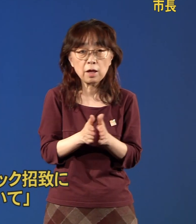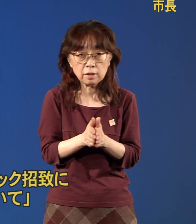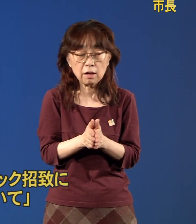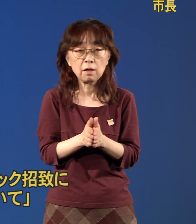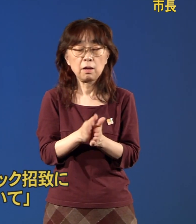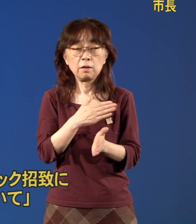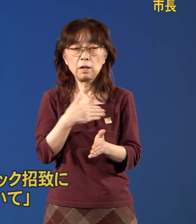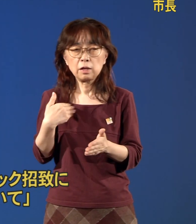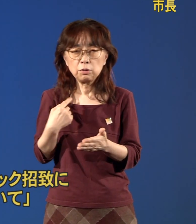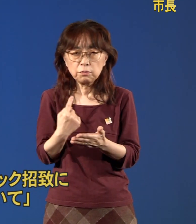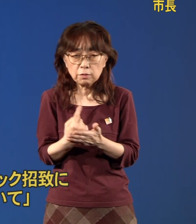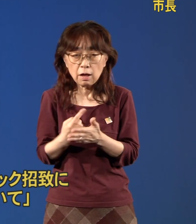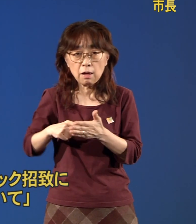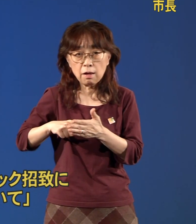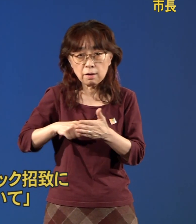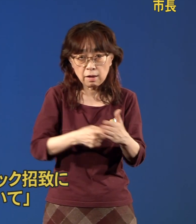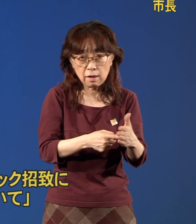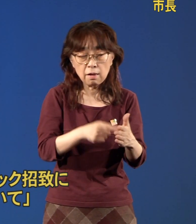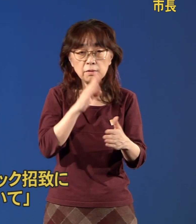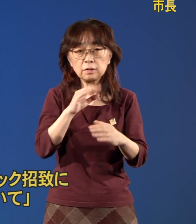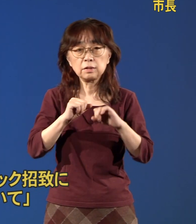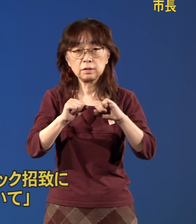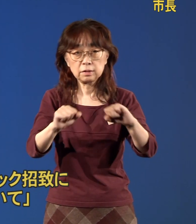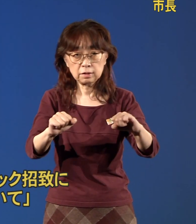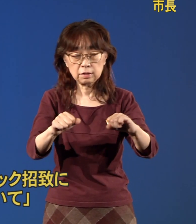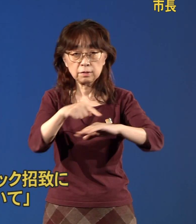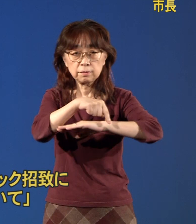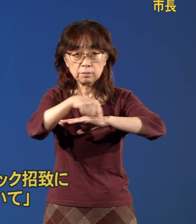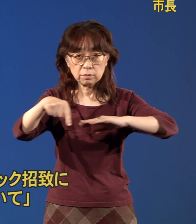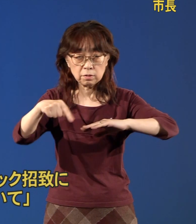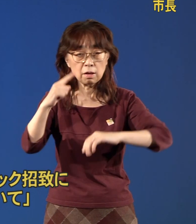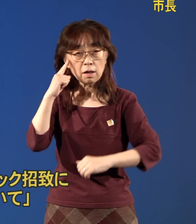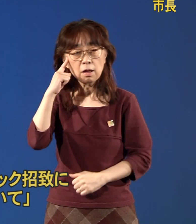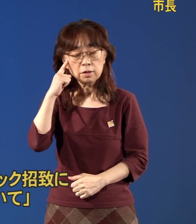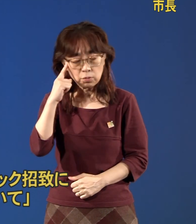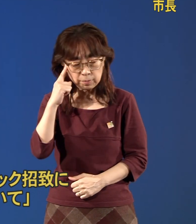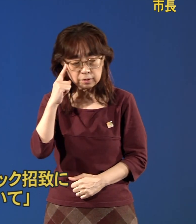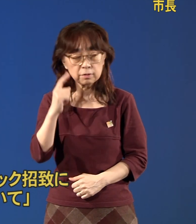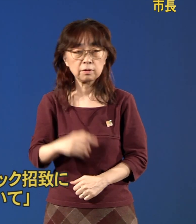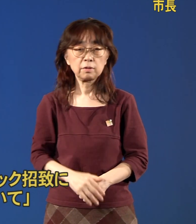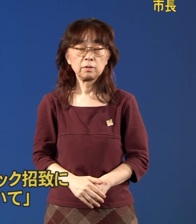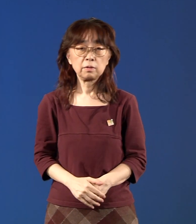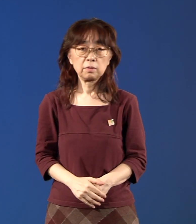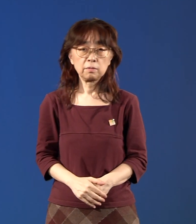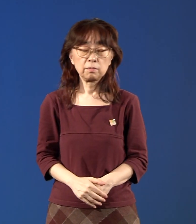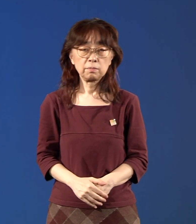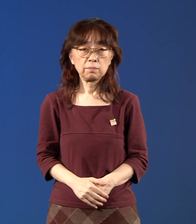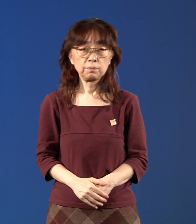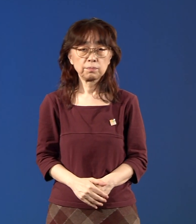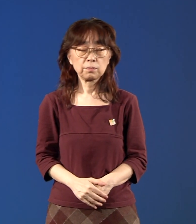できるだけ実施をしていくことを考えていきたいというふうに思っています。